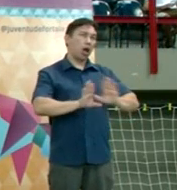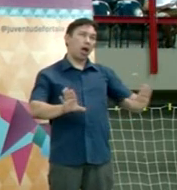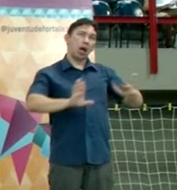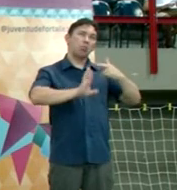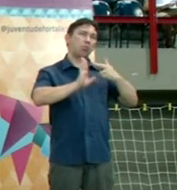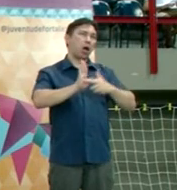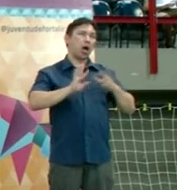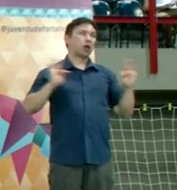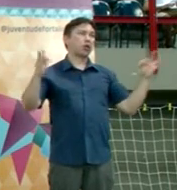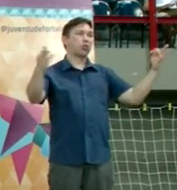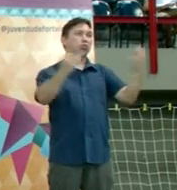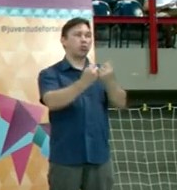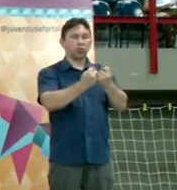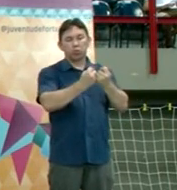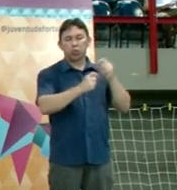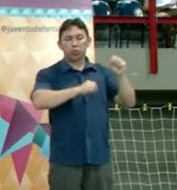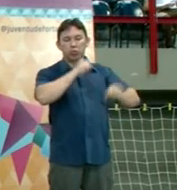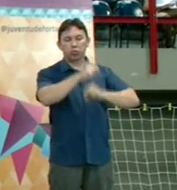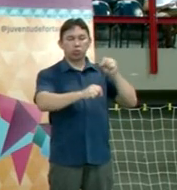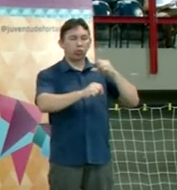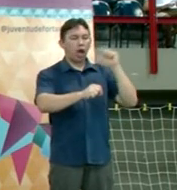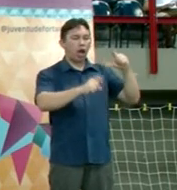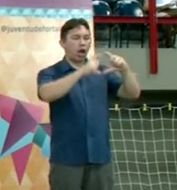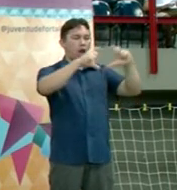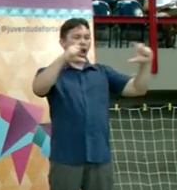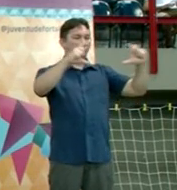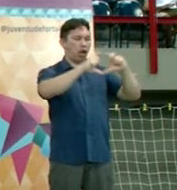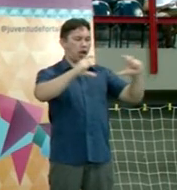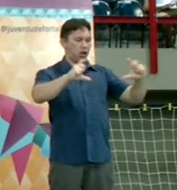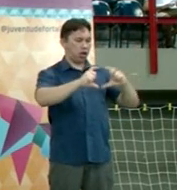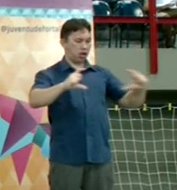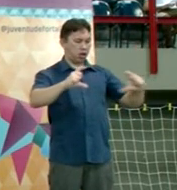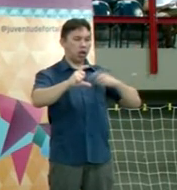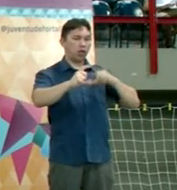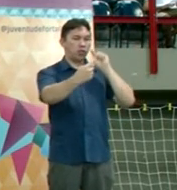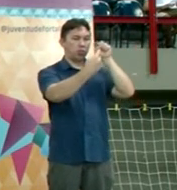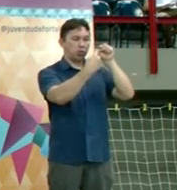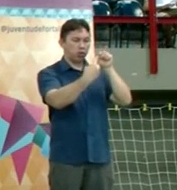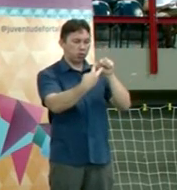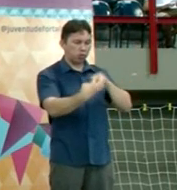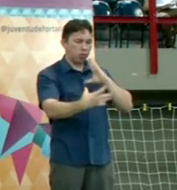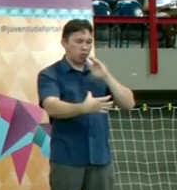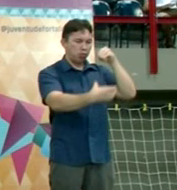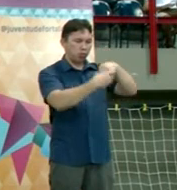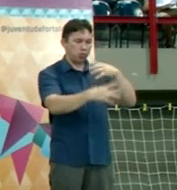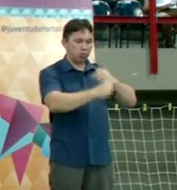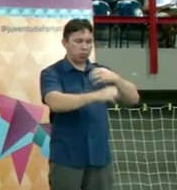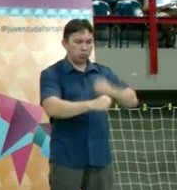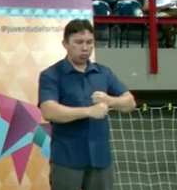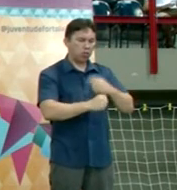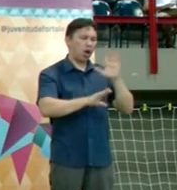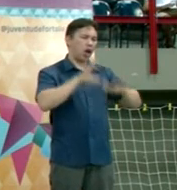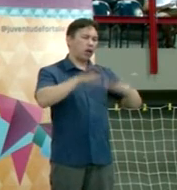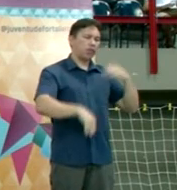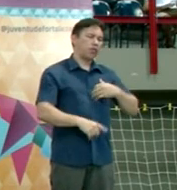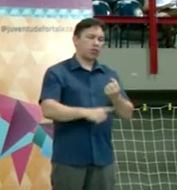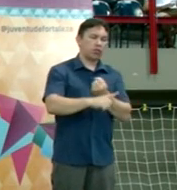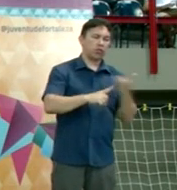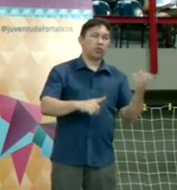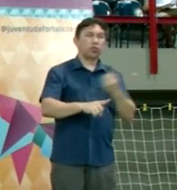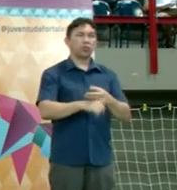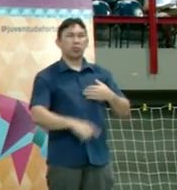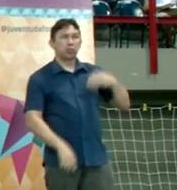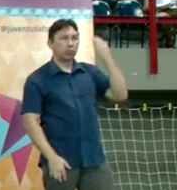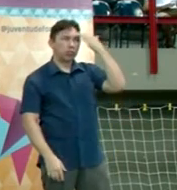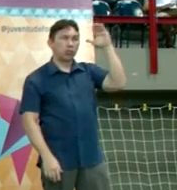a regra geral, privilegiar as fórmulas que relacionam essas grandezas. Muitas vezes a gente entrava e saía da aula de física